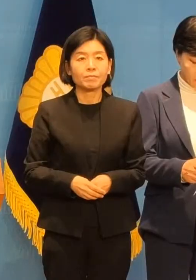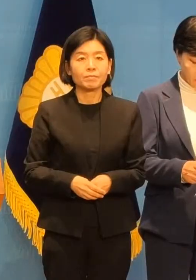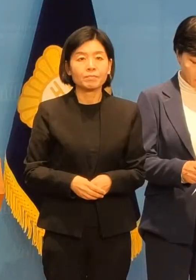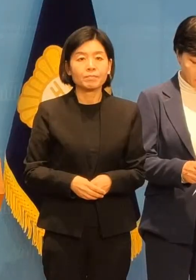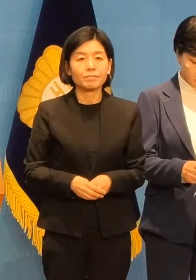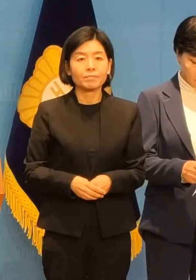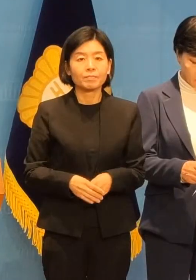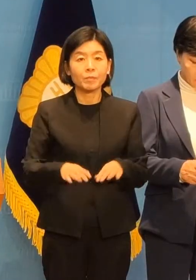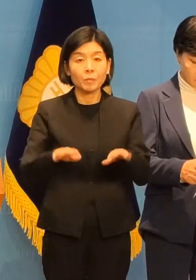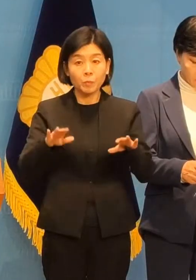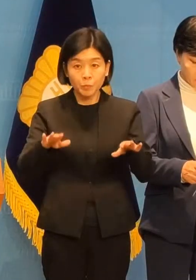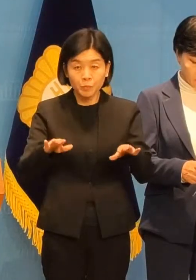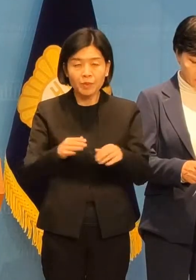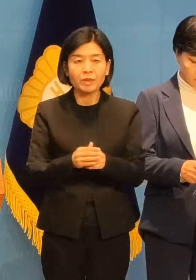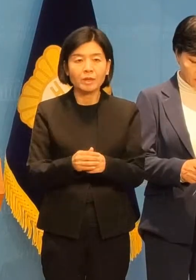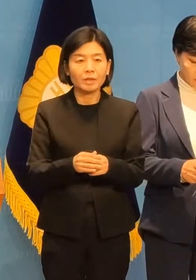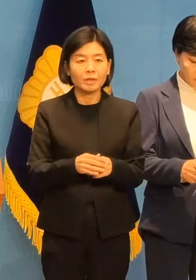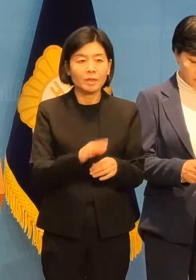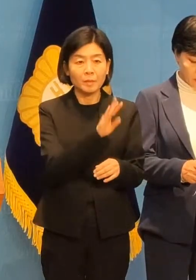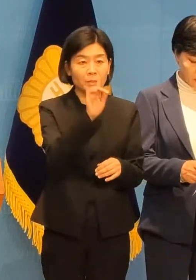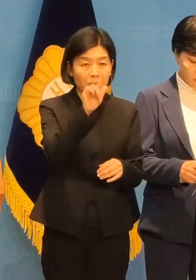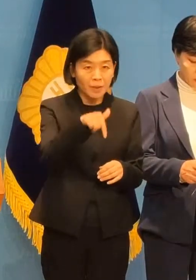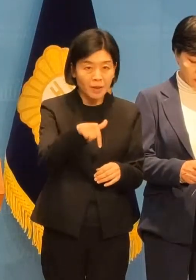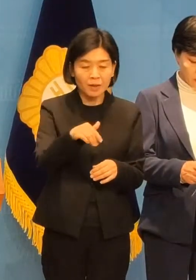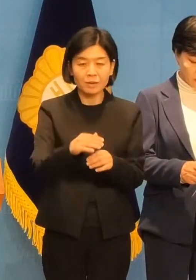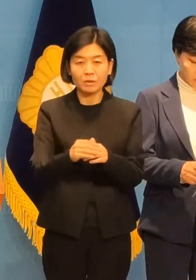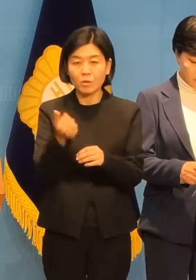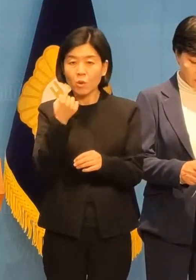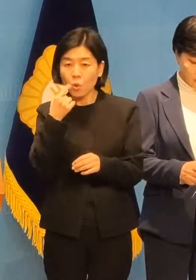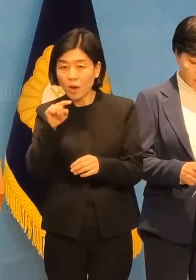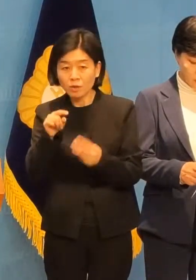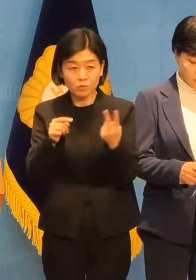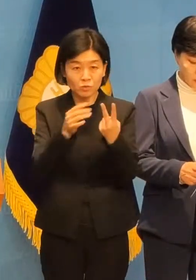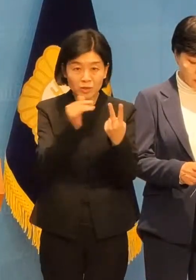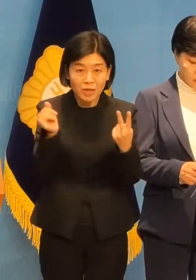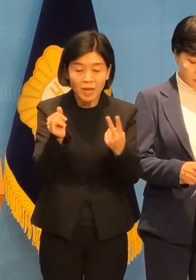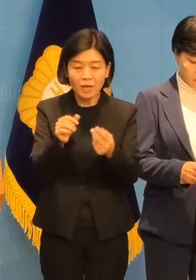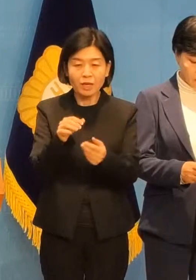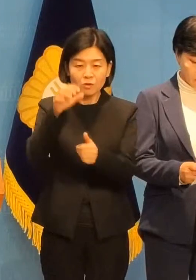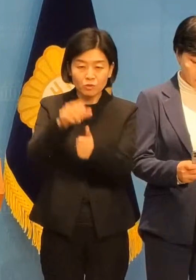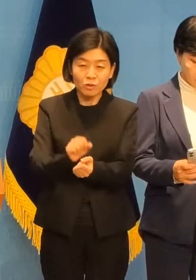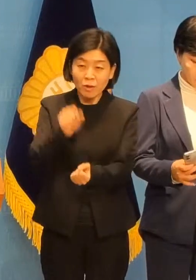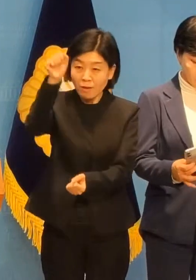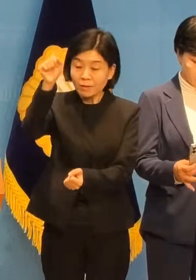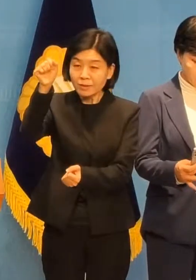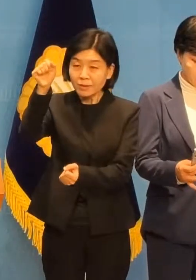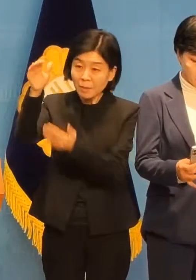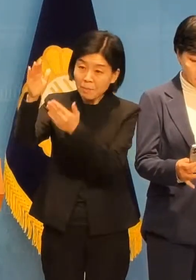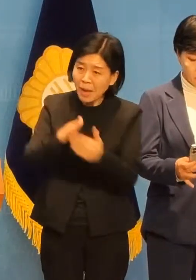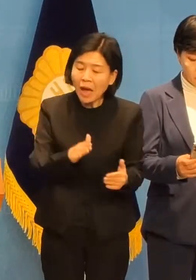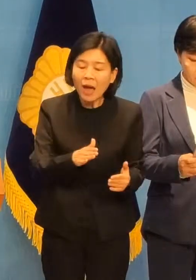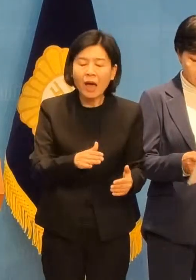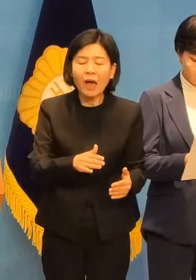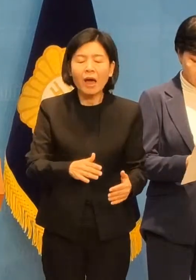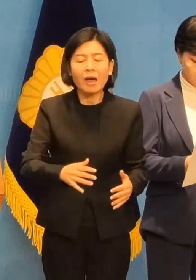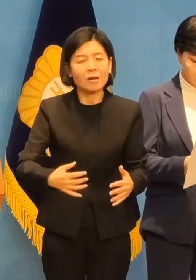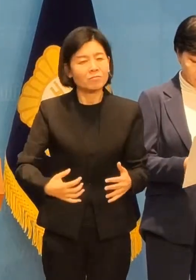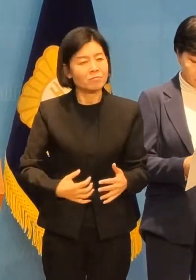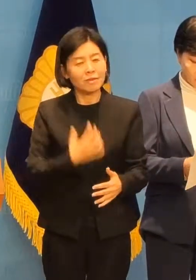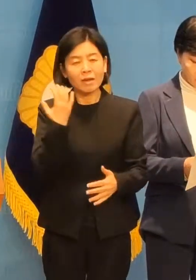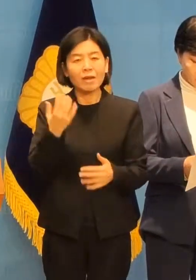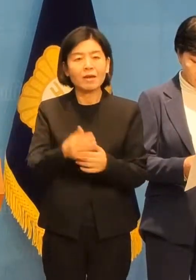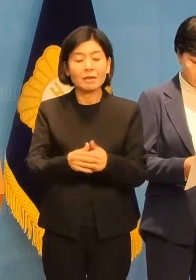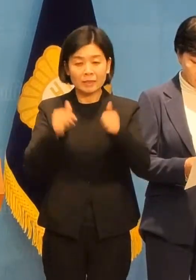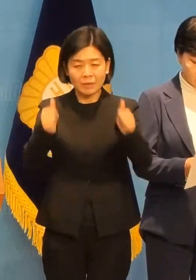네, 이번 구속영장 기각에 대해서 분노를 금하지 않을 수 없습니다. 사법개혁이 필요한 당위성을